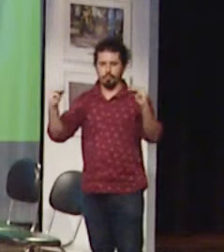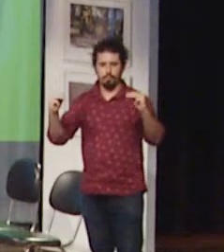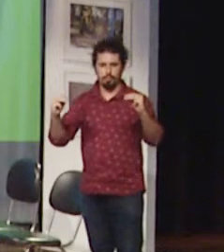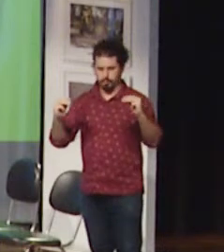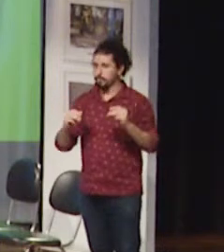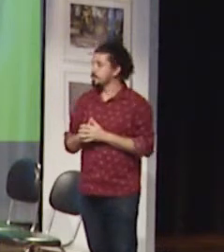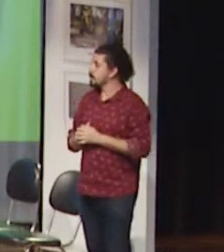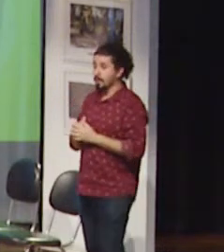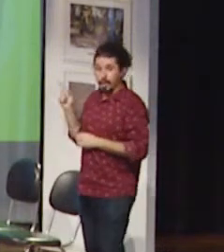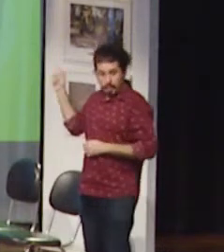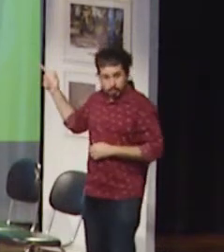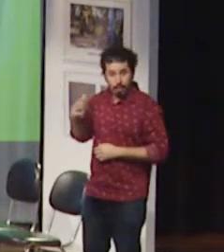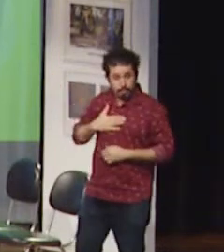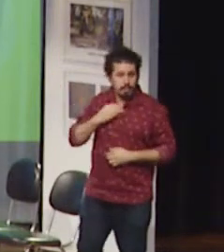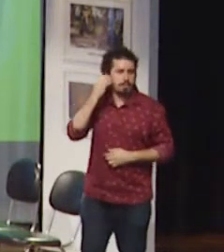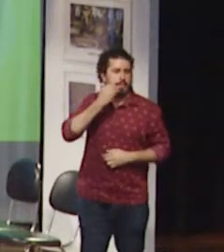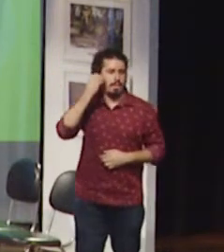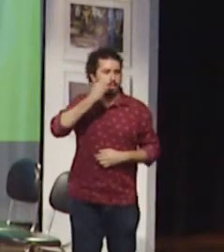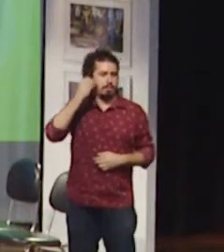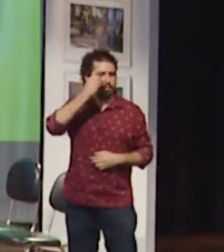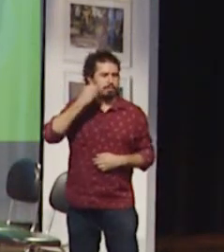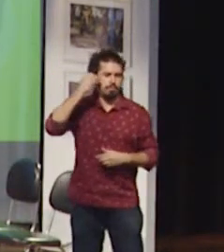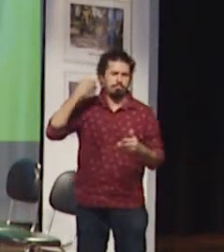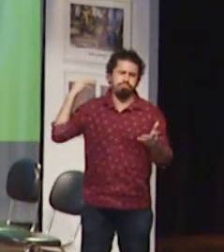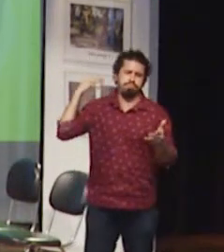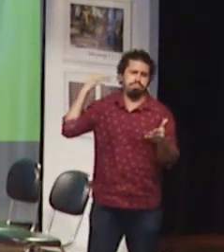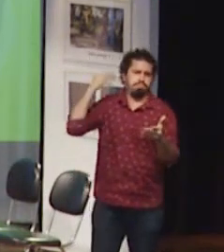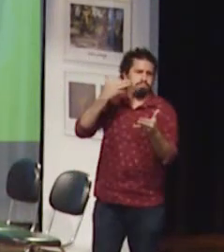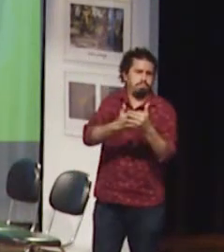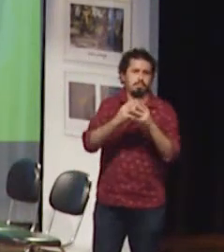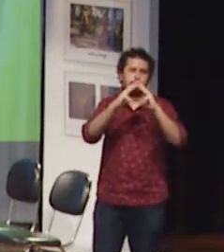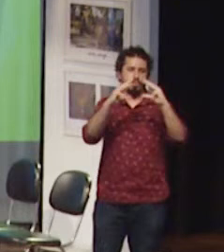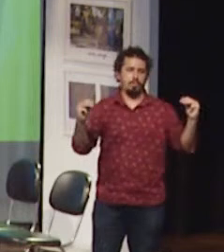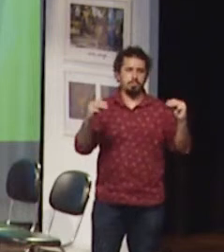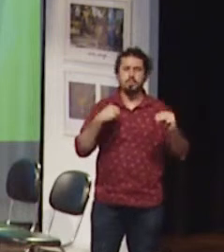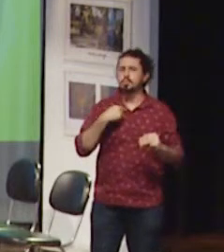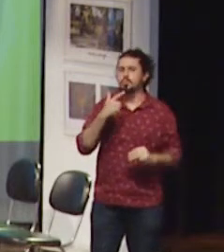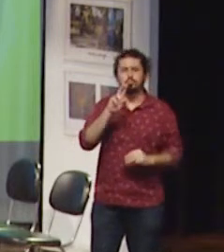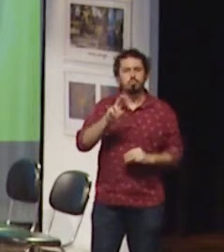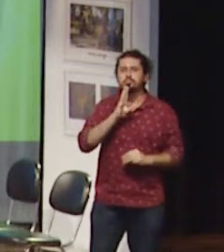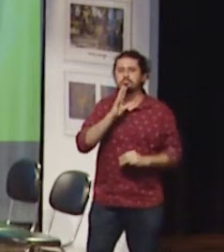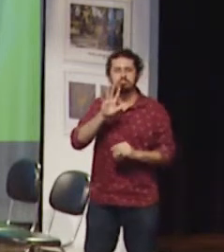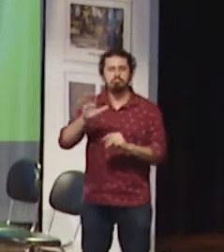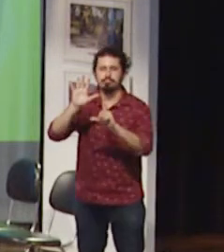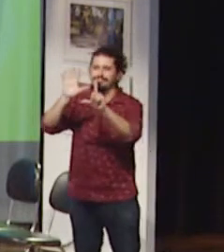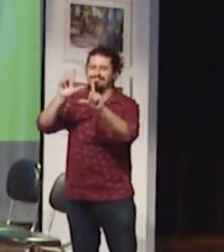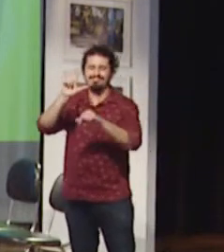O sinal é esse. Eu também já tive uma experiência com ela durante anos, mas